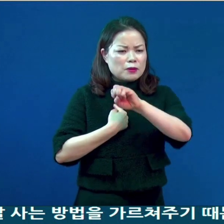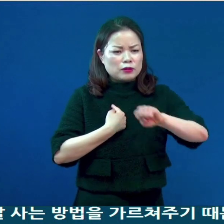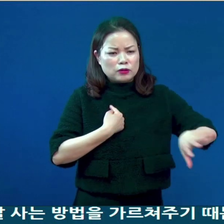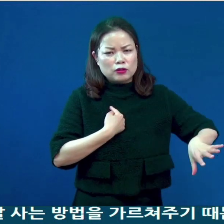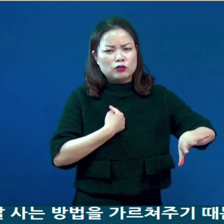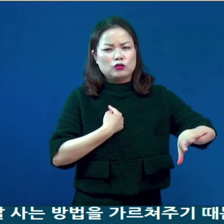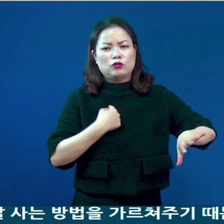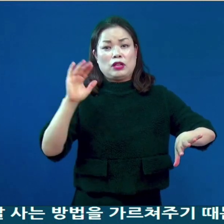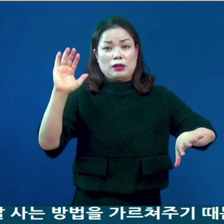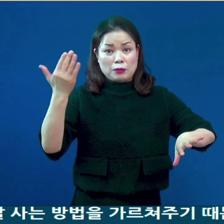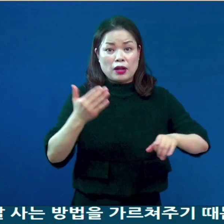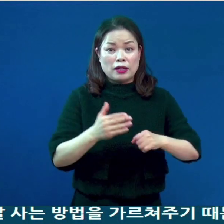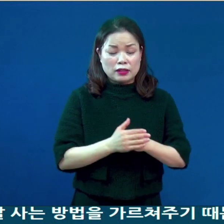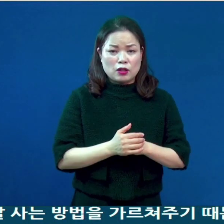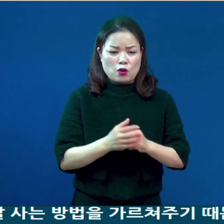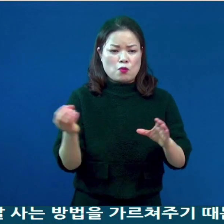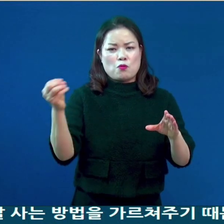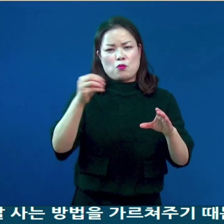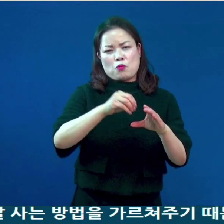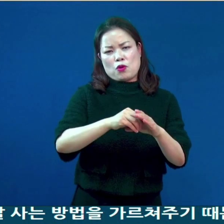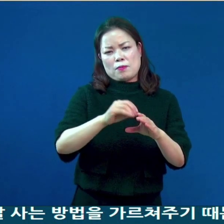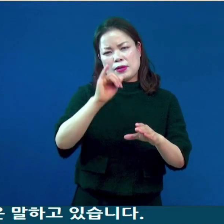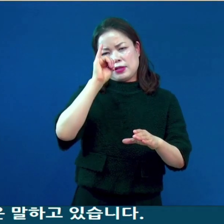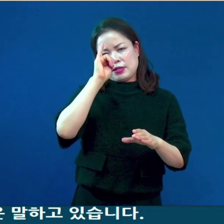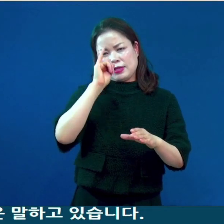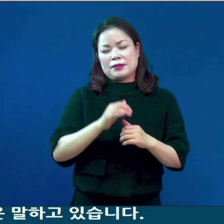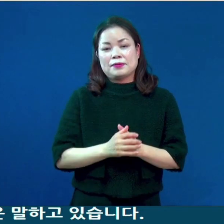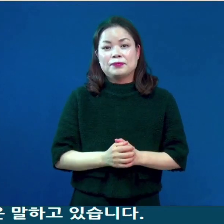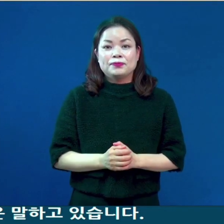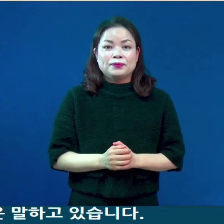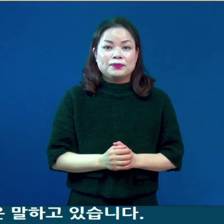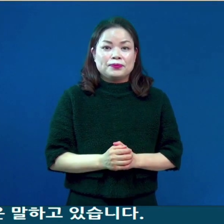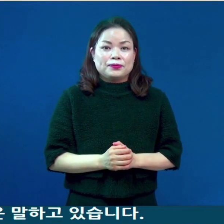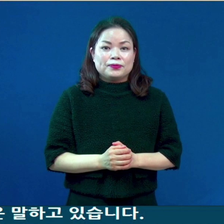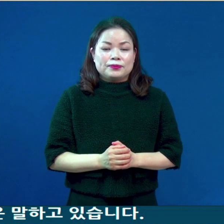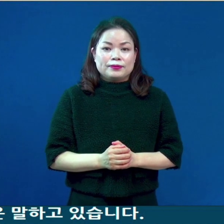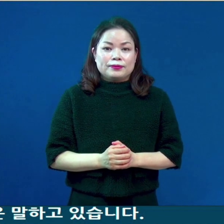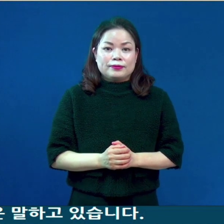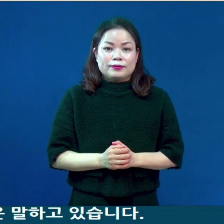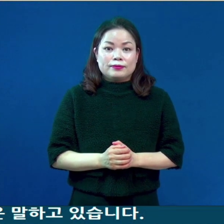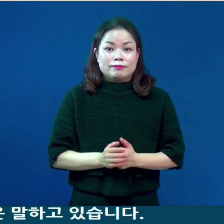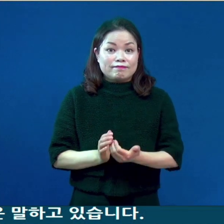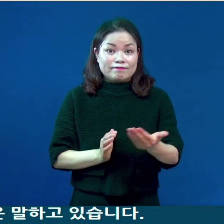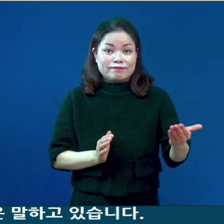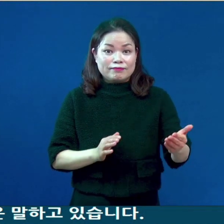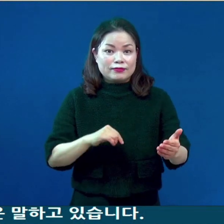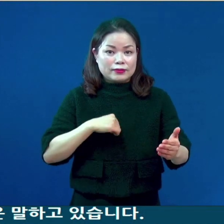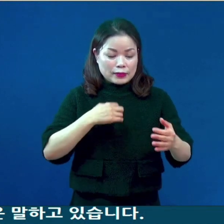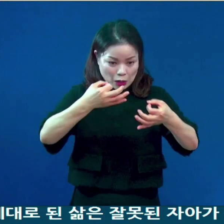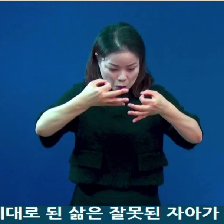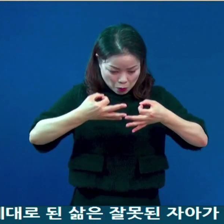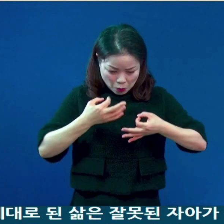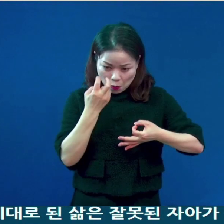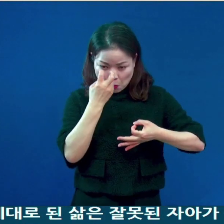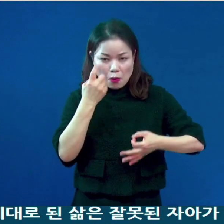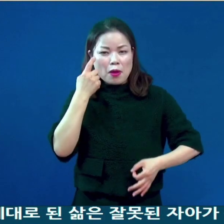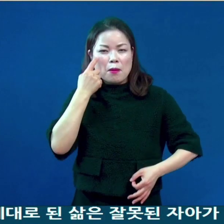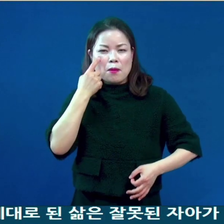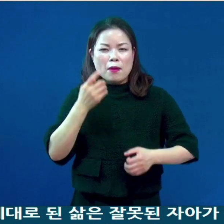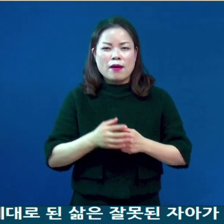과정을 반드시 포함하고 있다고 말씀해 주는 것이죠. 여러분 한번 자기 점검해 봤으면